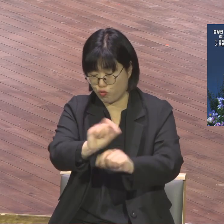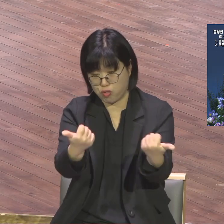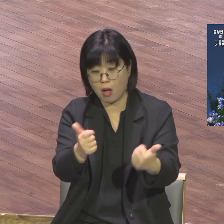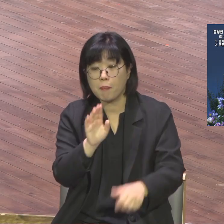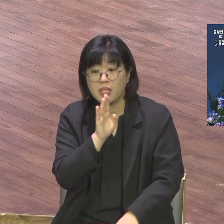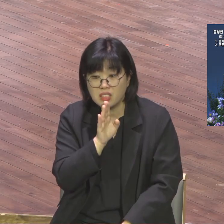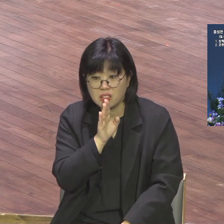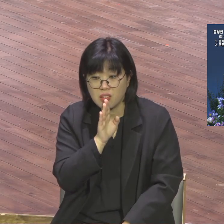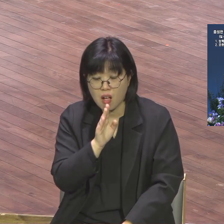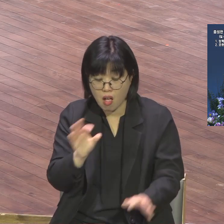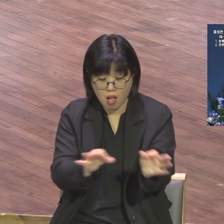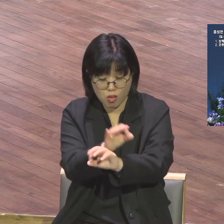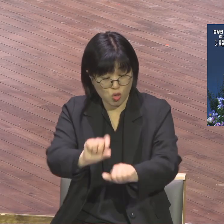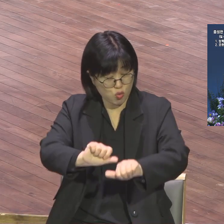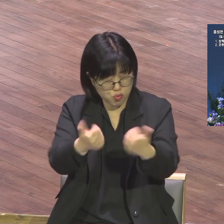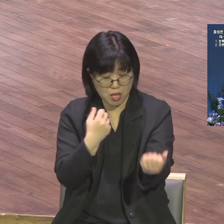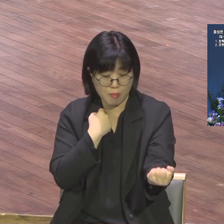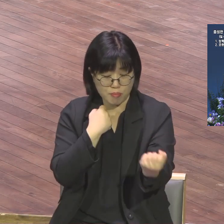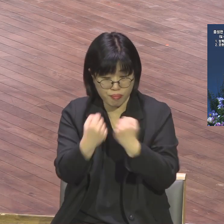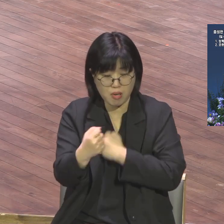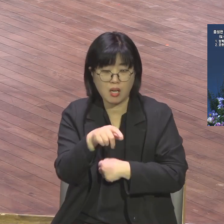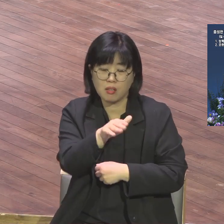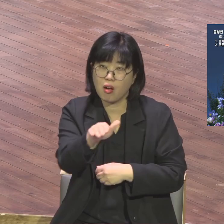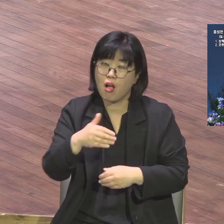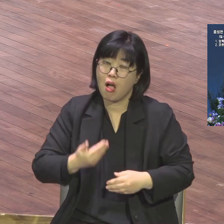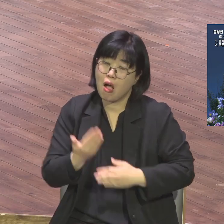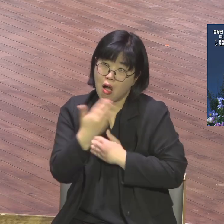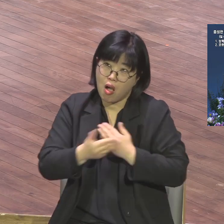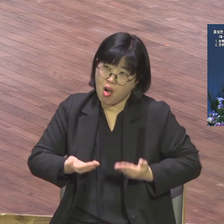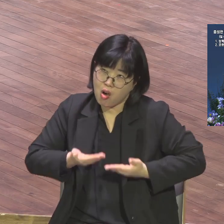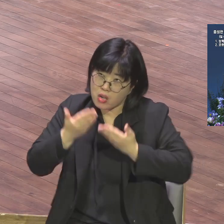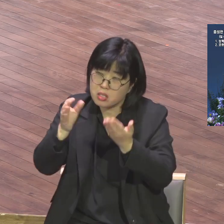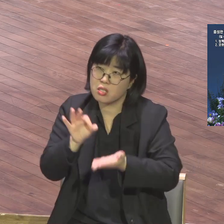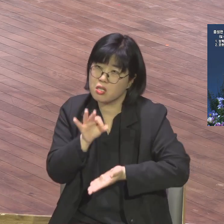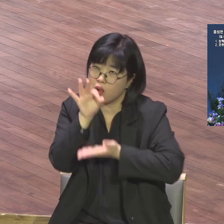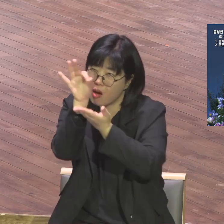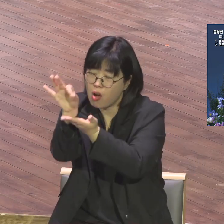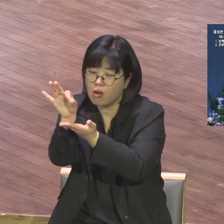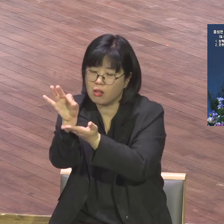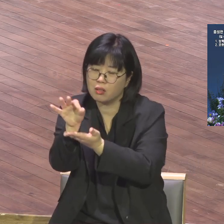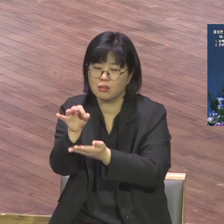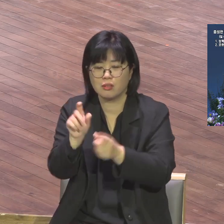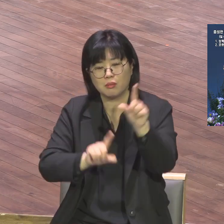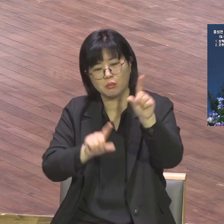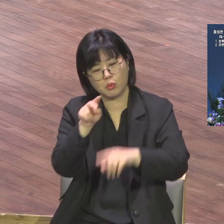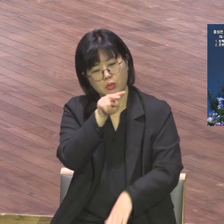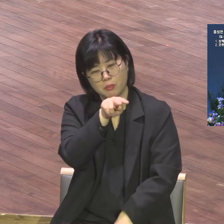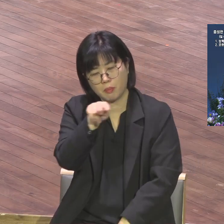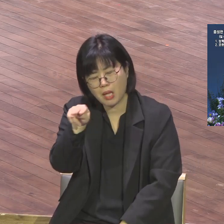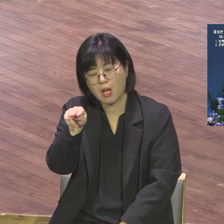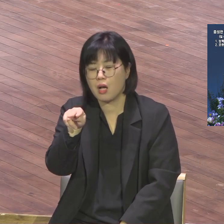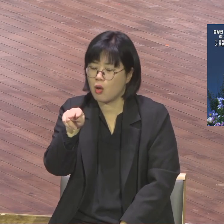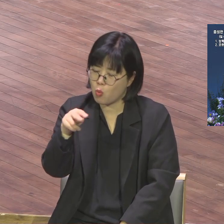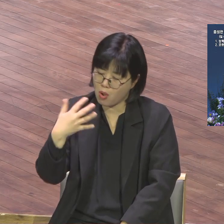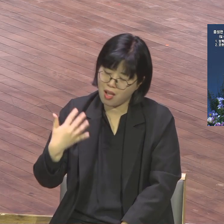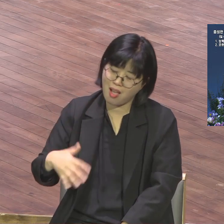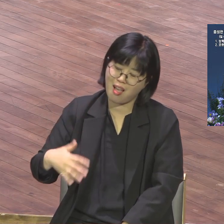여러분의 그 눈물겨운 헌신, 저는 그렇게 생각합니다. 빌립보 교회 성도들 헌신 그 이상이다.